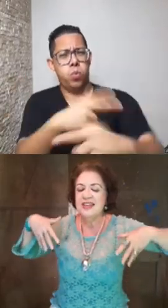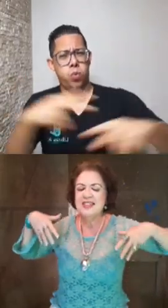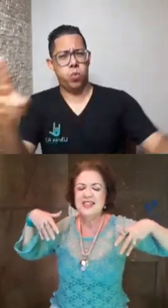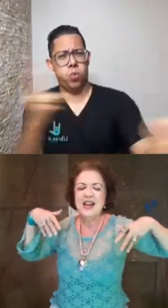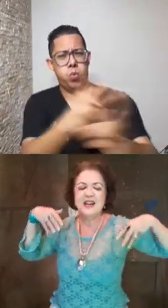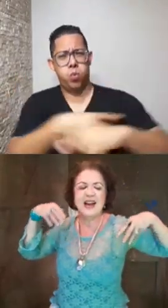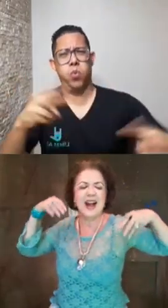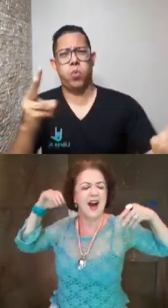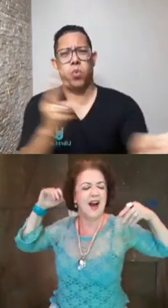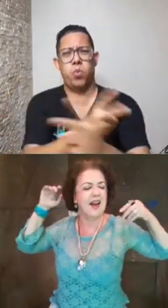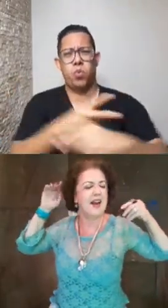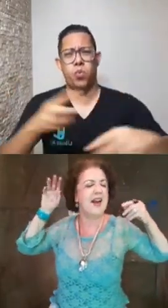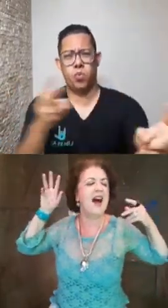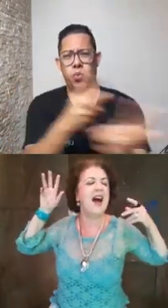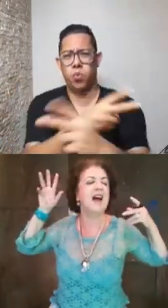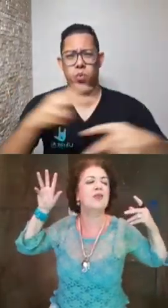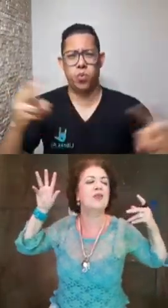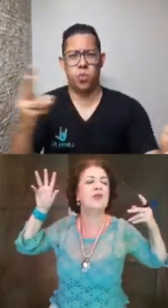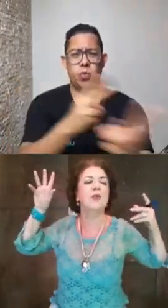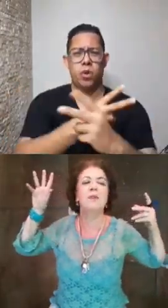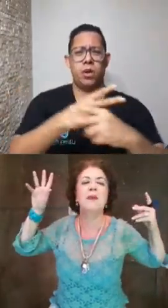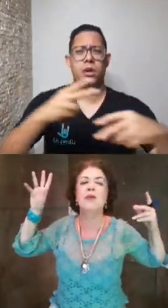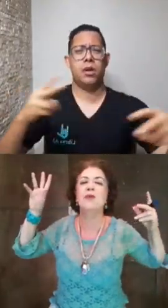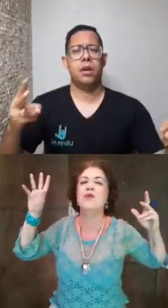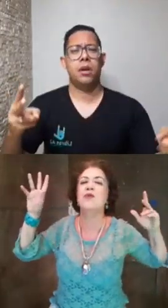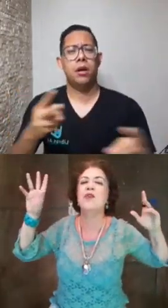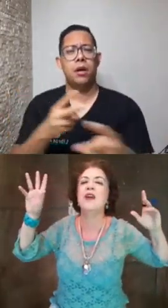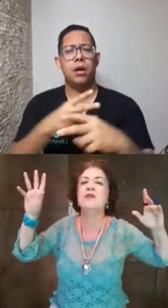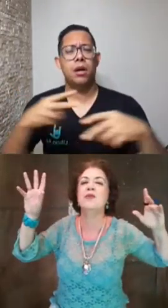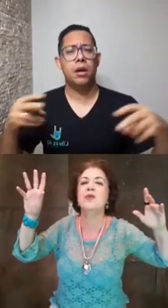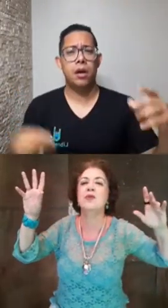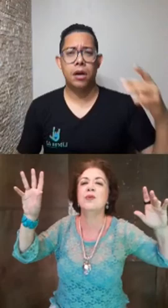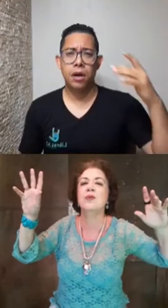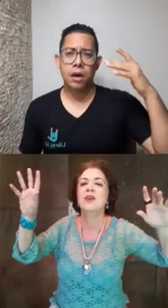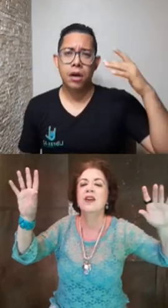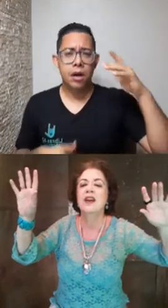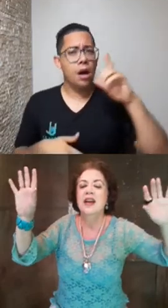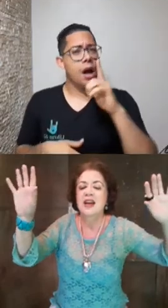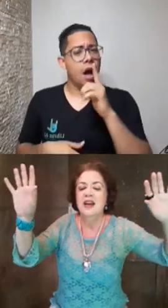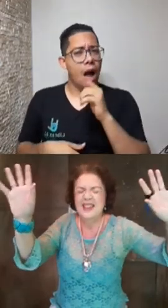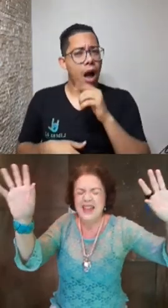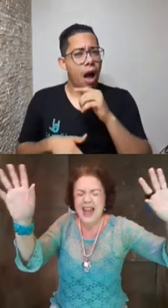Deixe-se ser carregado pelo vento.